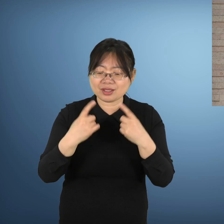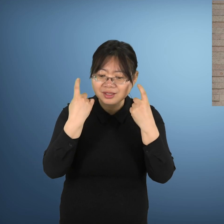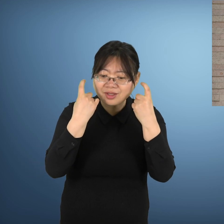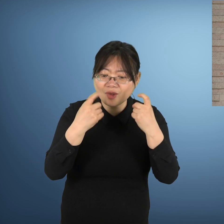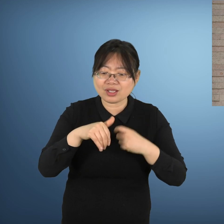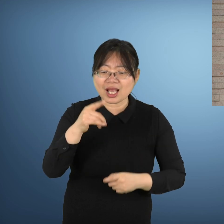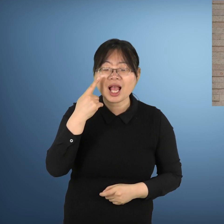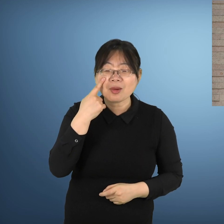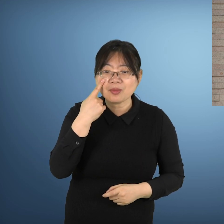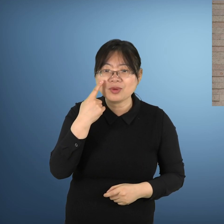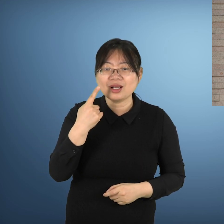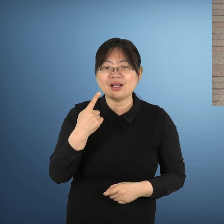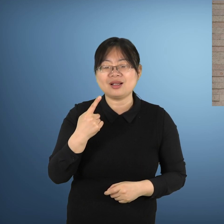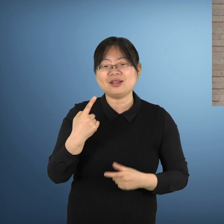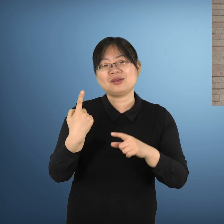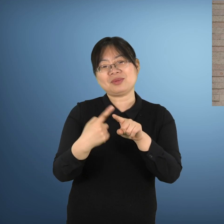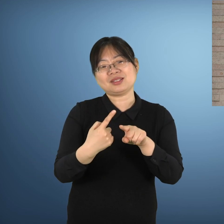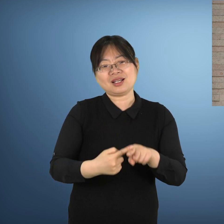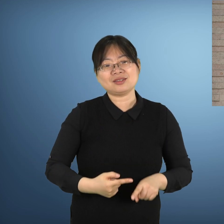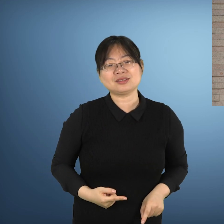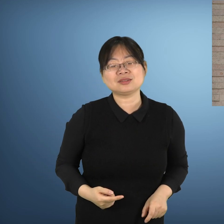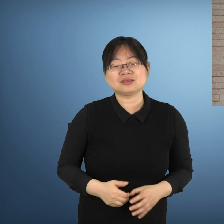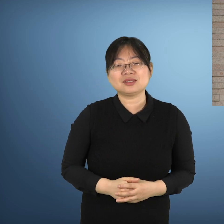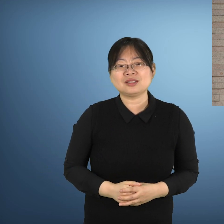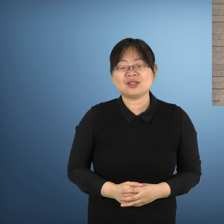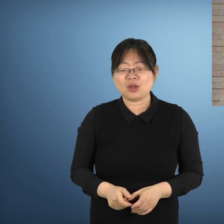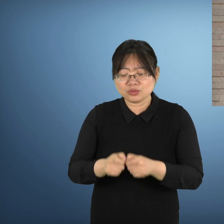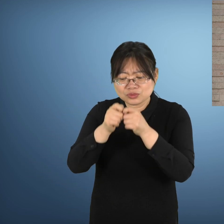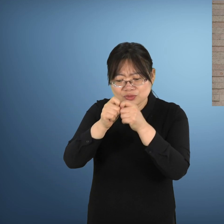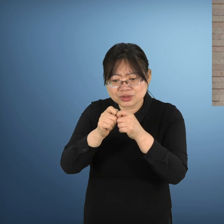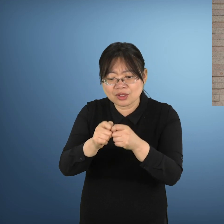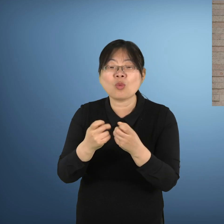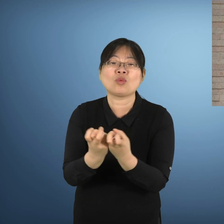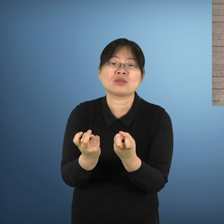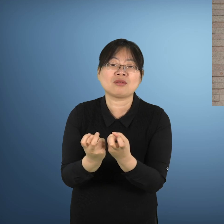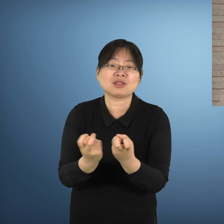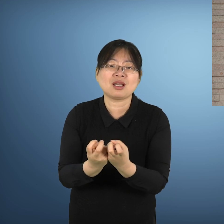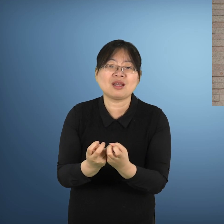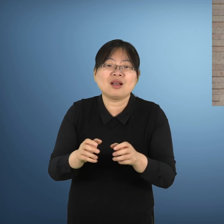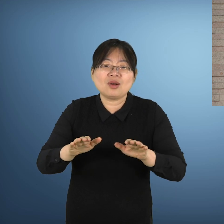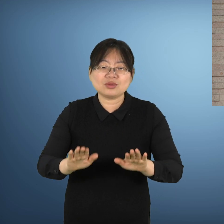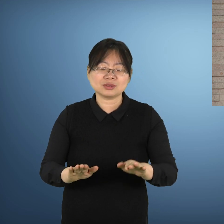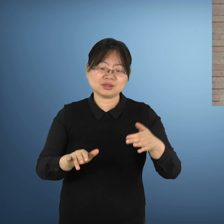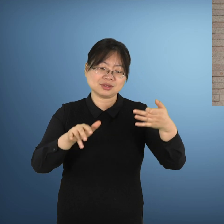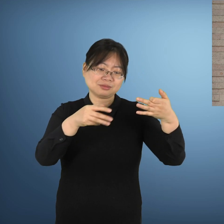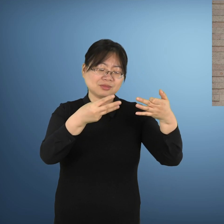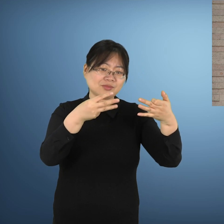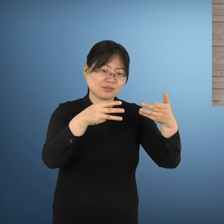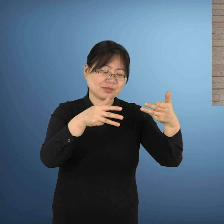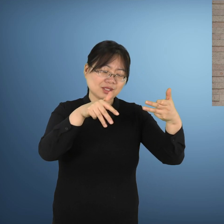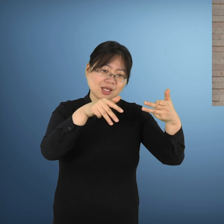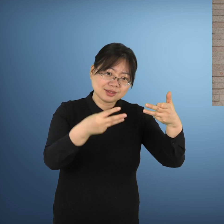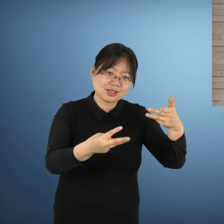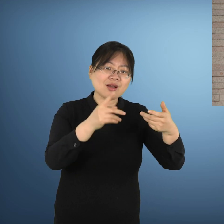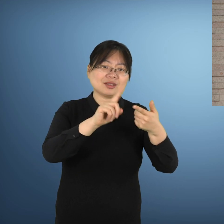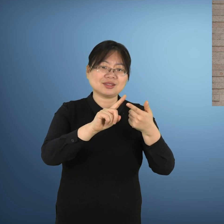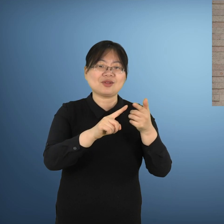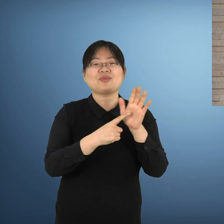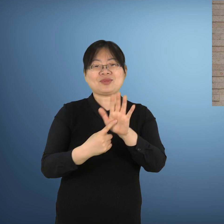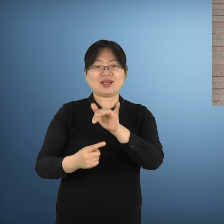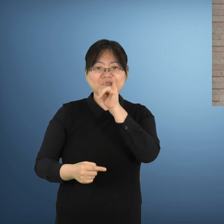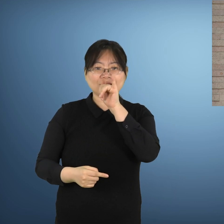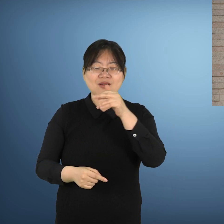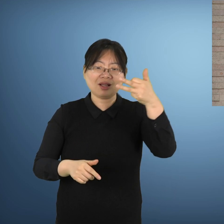여행을 떠나자 이 뜻이에요. 그럼 어떻게 구체적으로? 그것이 오늘 18절에 고스란히 녹아져